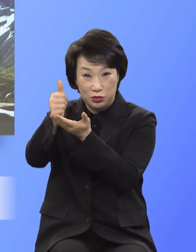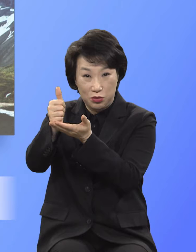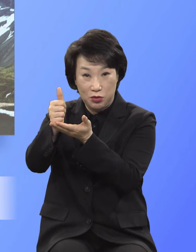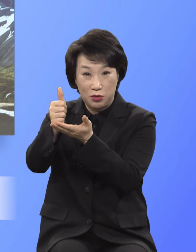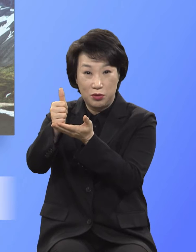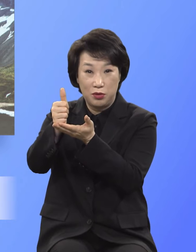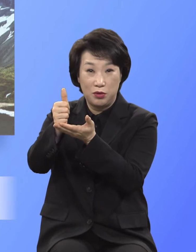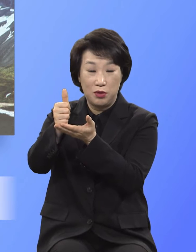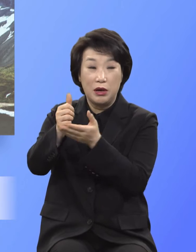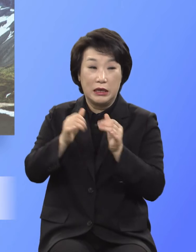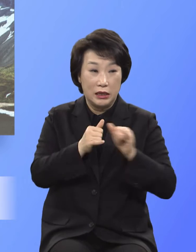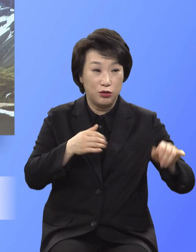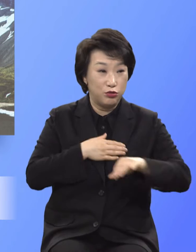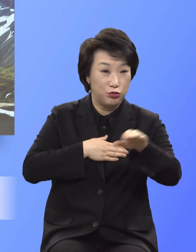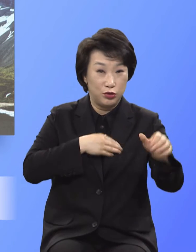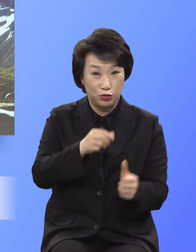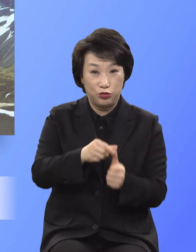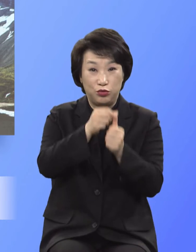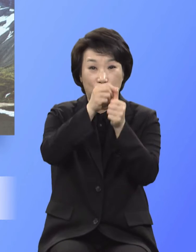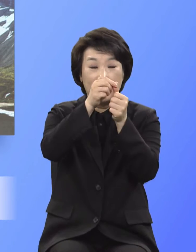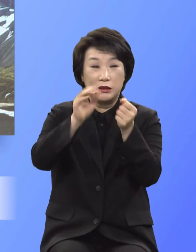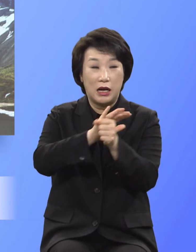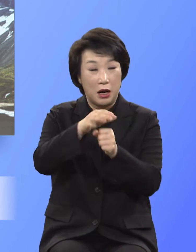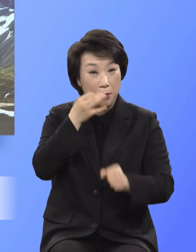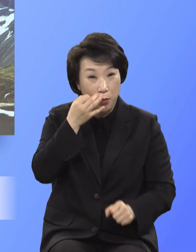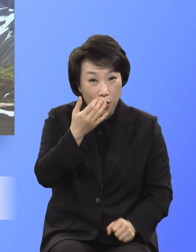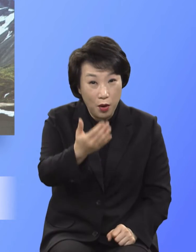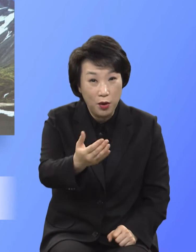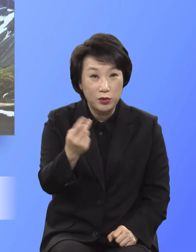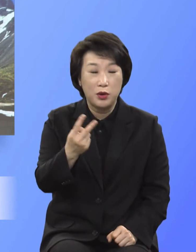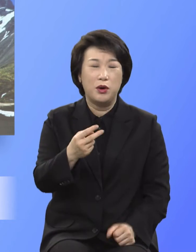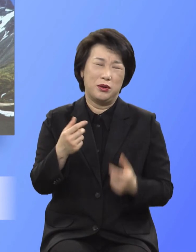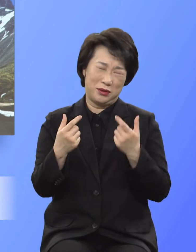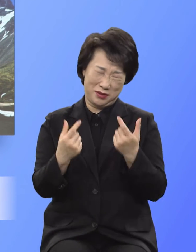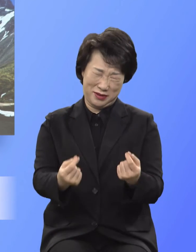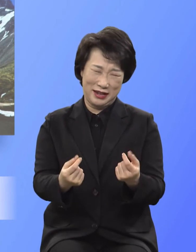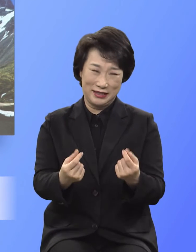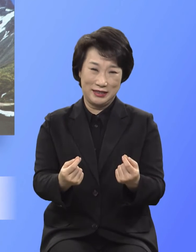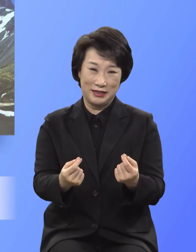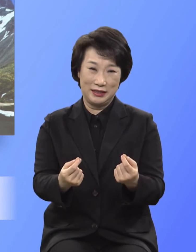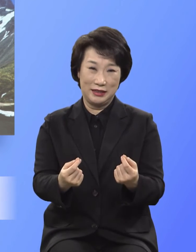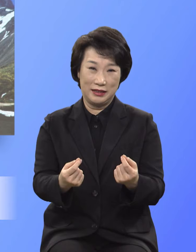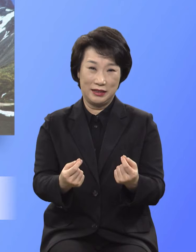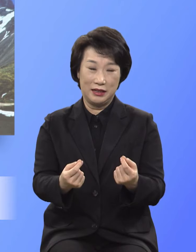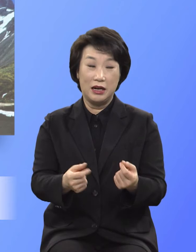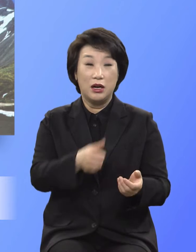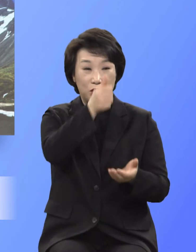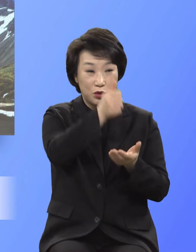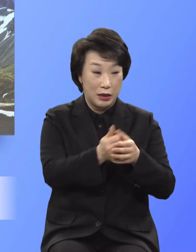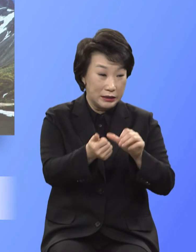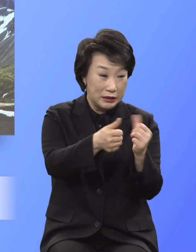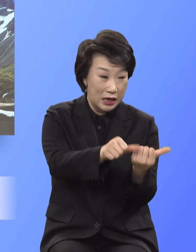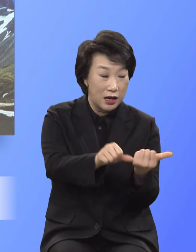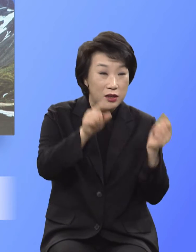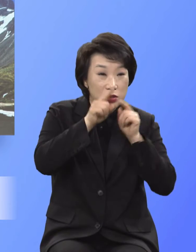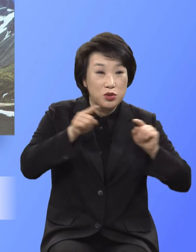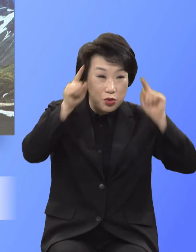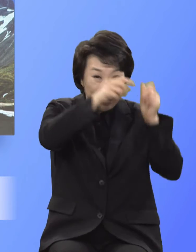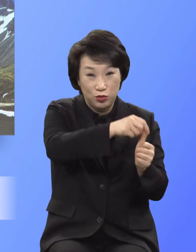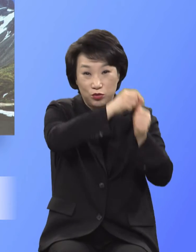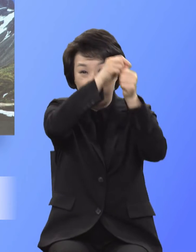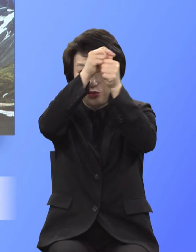그리스도로 인류 구원의 사랑을 보이실 것과 똑같이 죄와 사망과